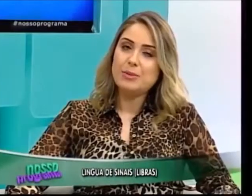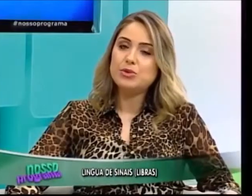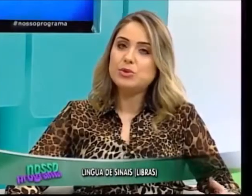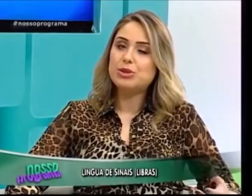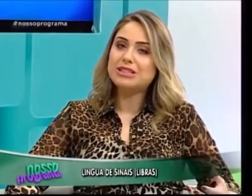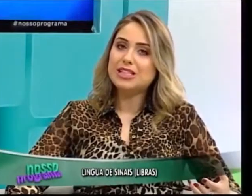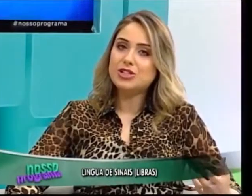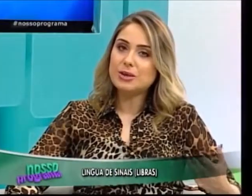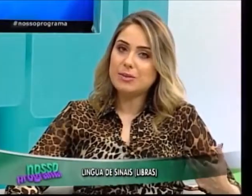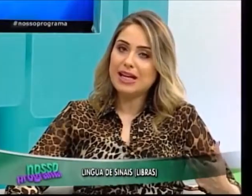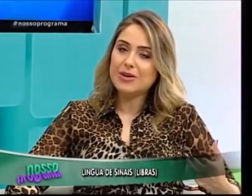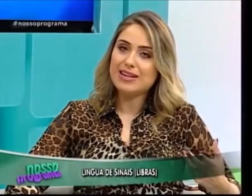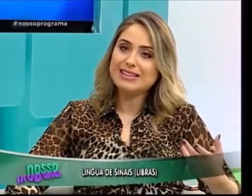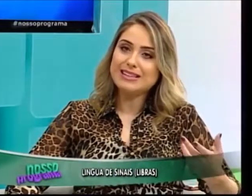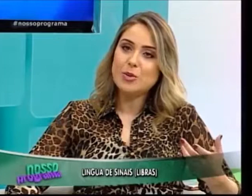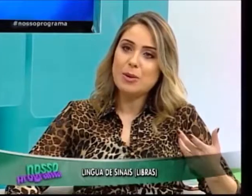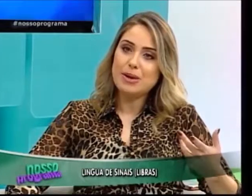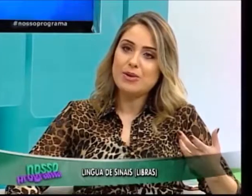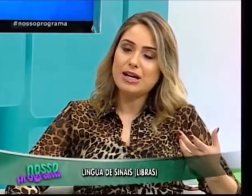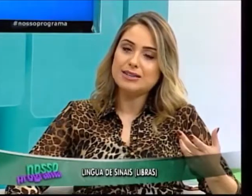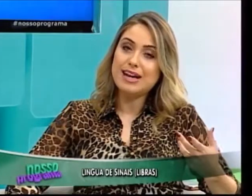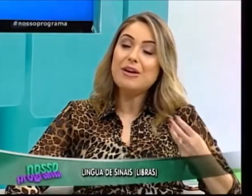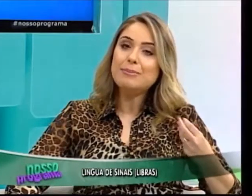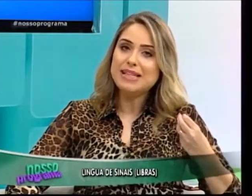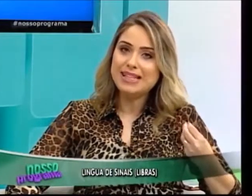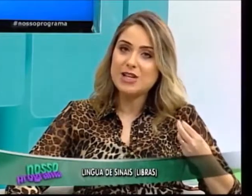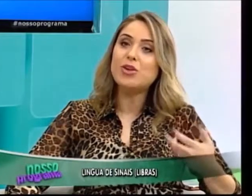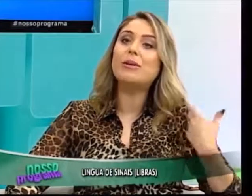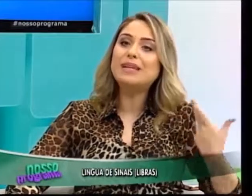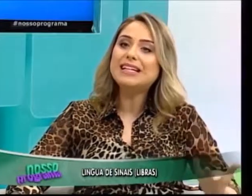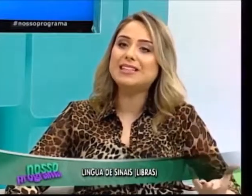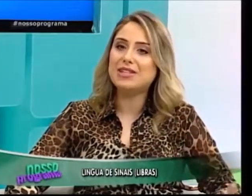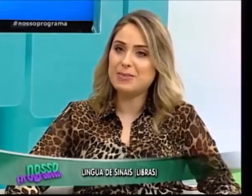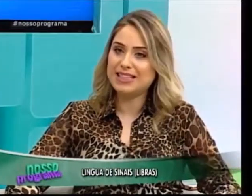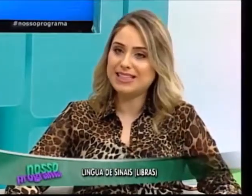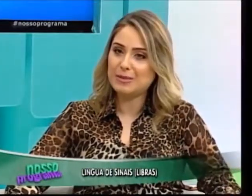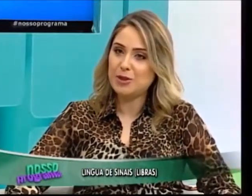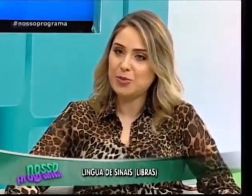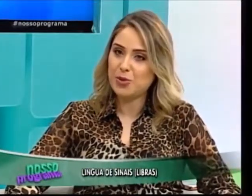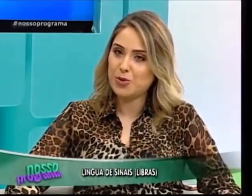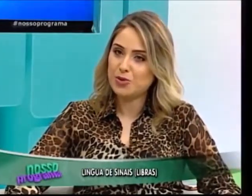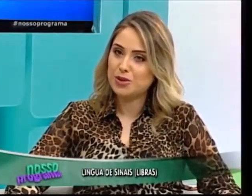muito importante também, eu quero entender o papel da família. A sua família teve que aprender também um pouco?